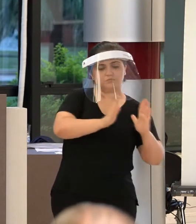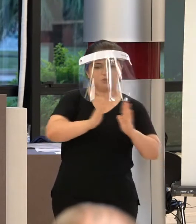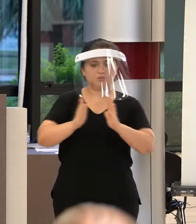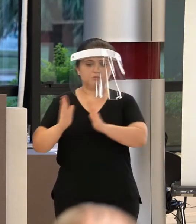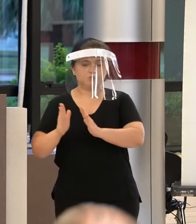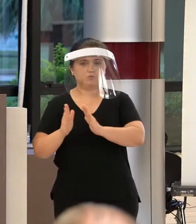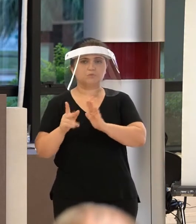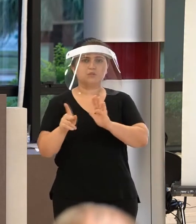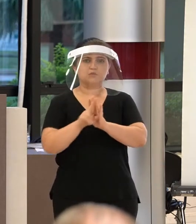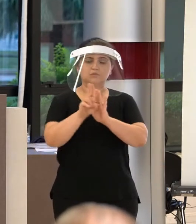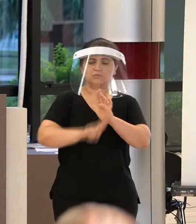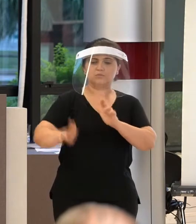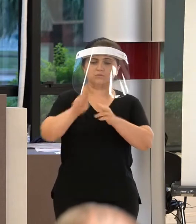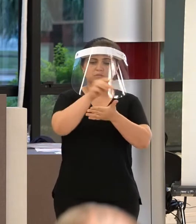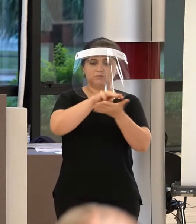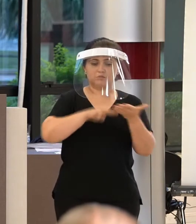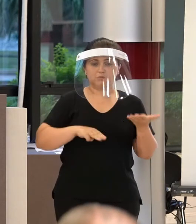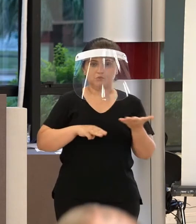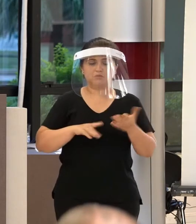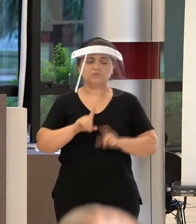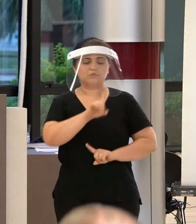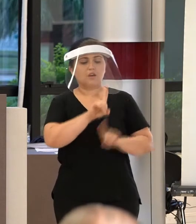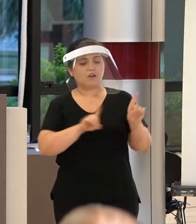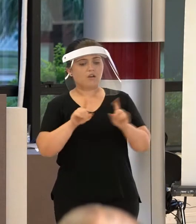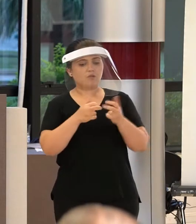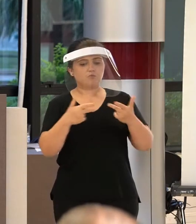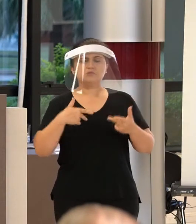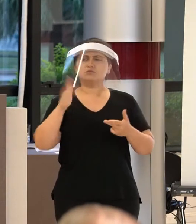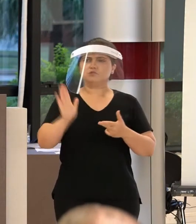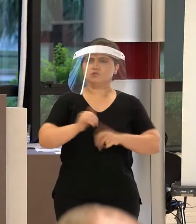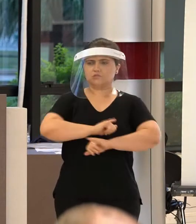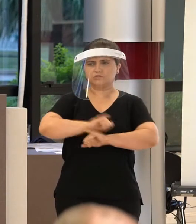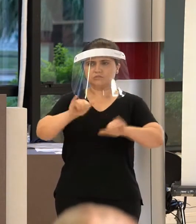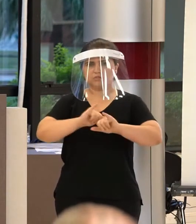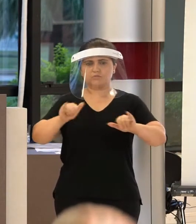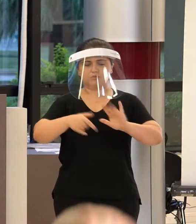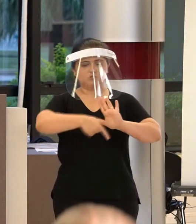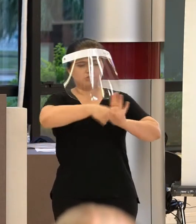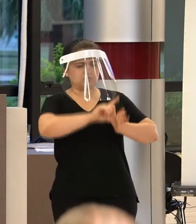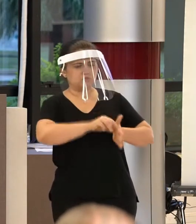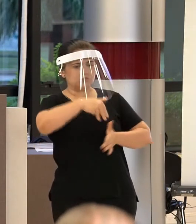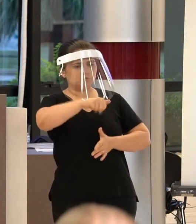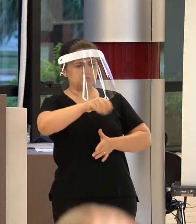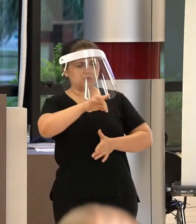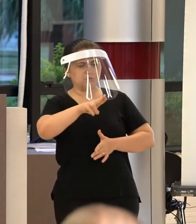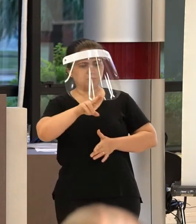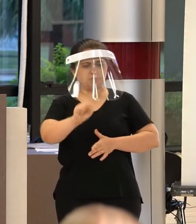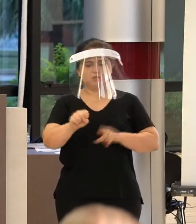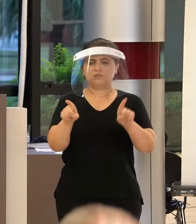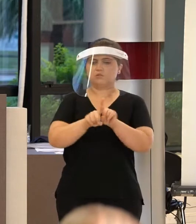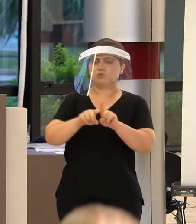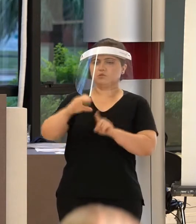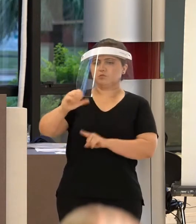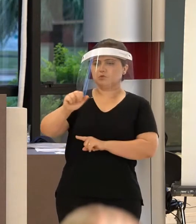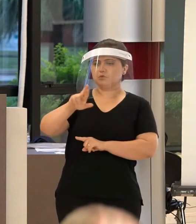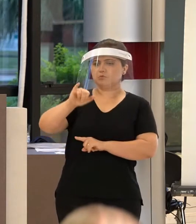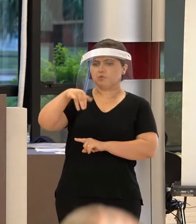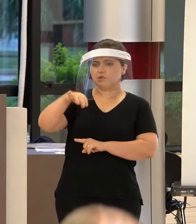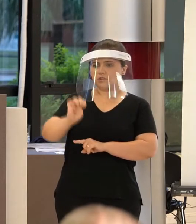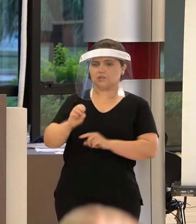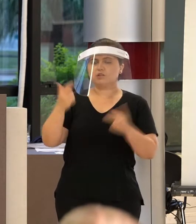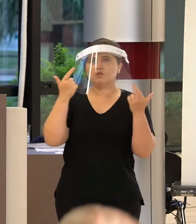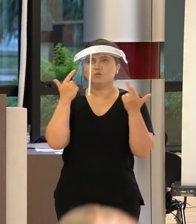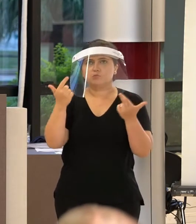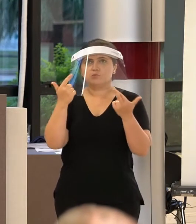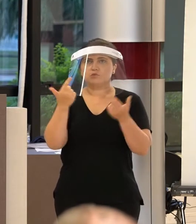ter a metodologia. Algumas coisas já foram ditas pelo Matheus e pela Karine. Por sorte, não